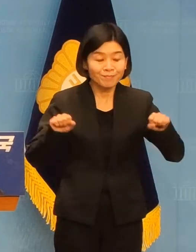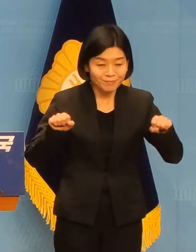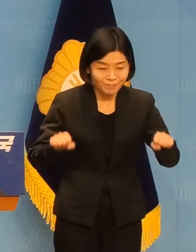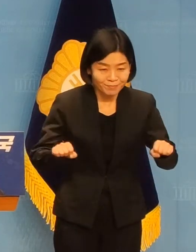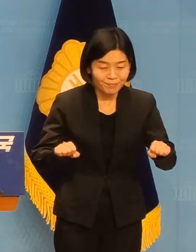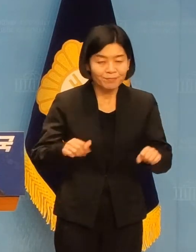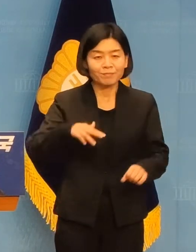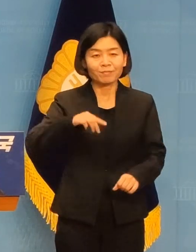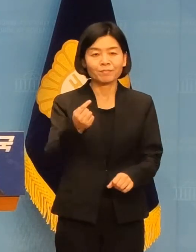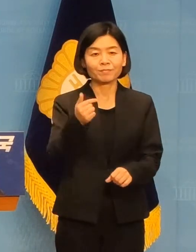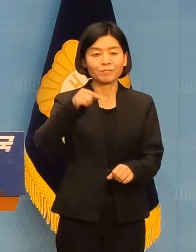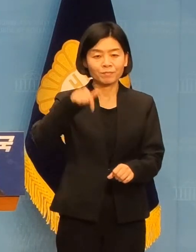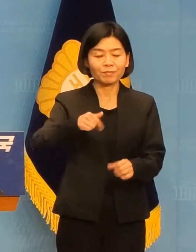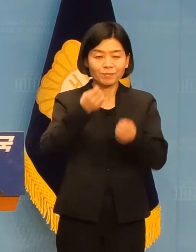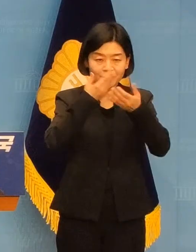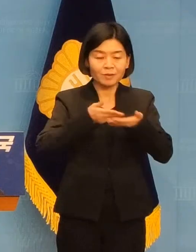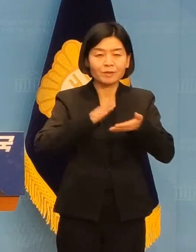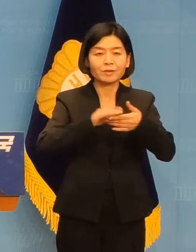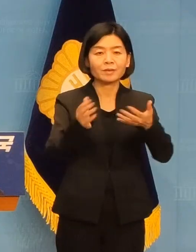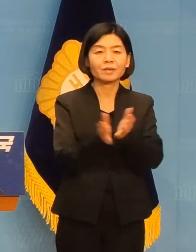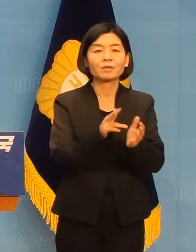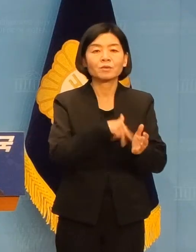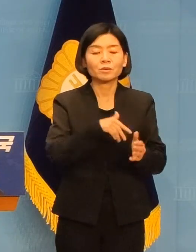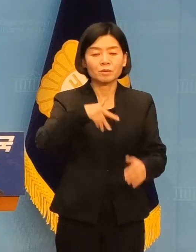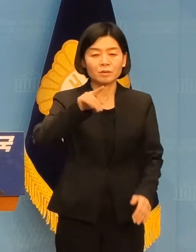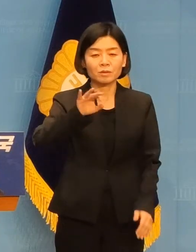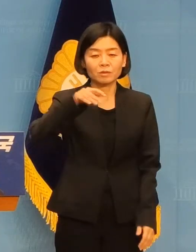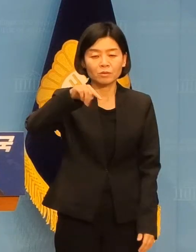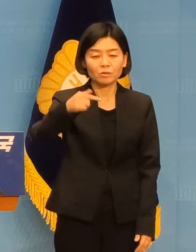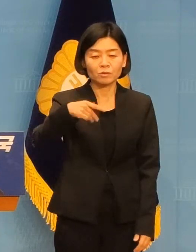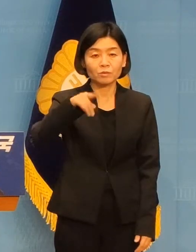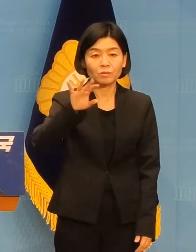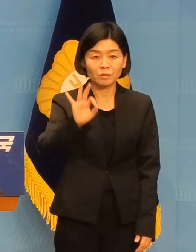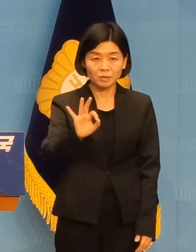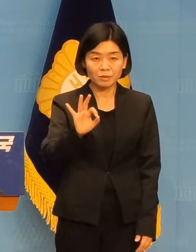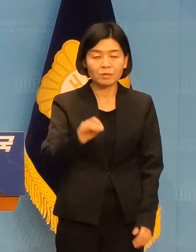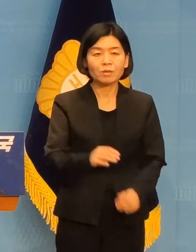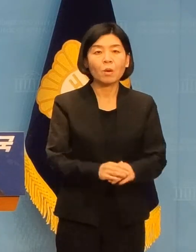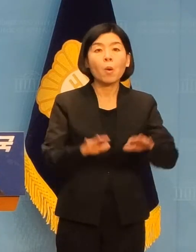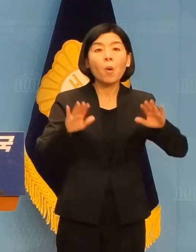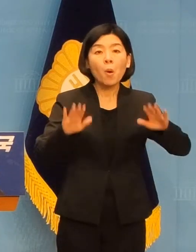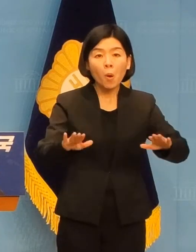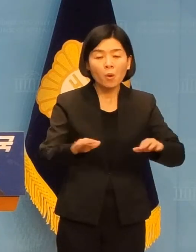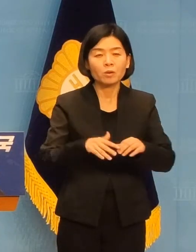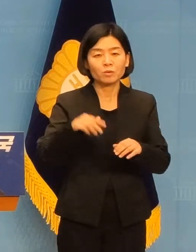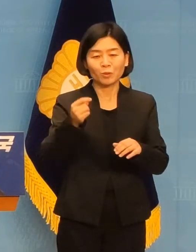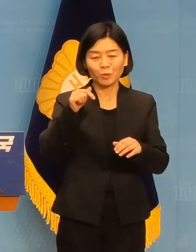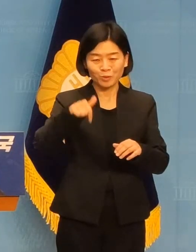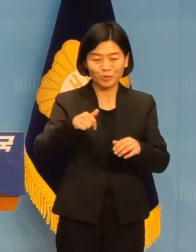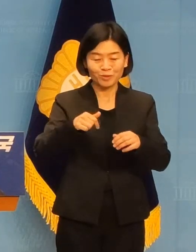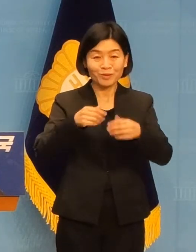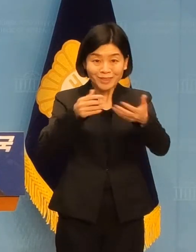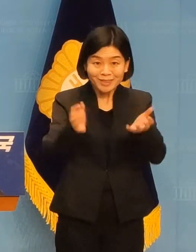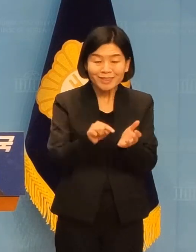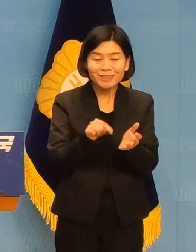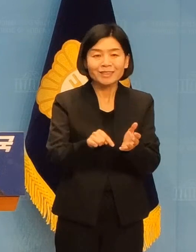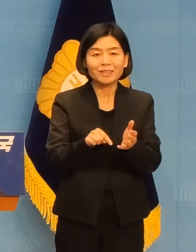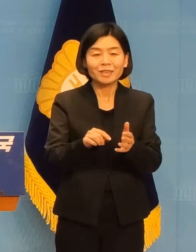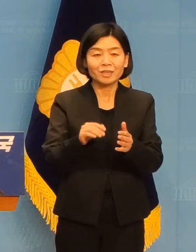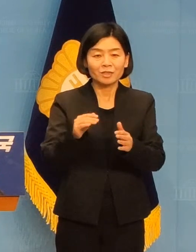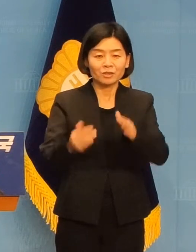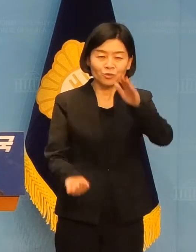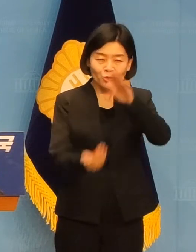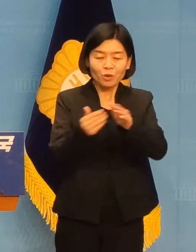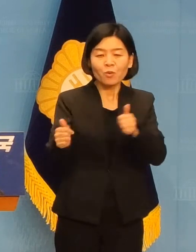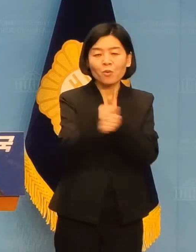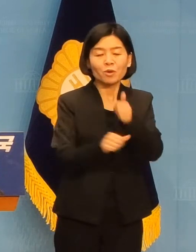안녕하십니까. 조국혁신당 국회의원 정춘생입니다. 저는 오늘 조국혁신당 최고위원 출마 선언을 위해서 오늘